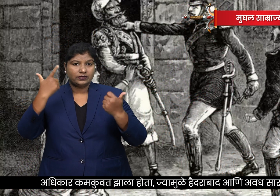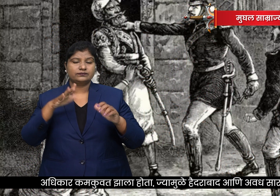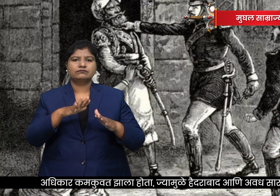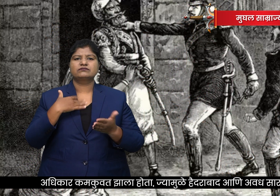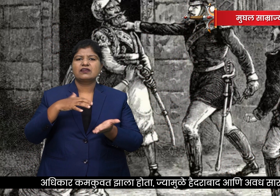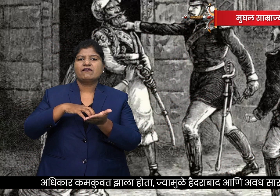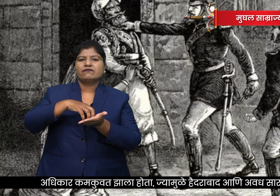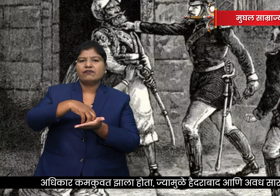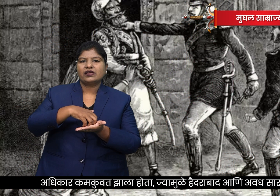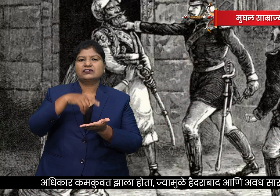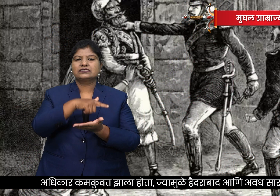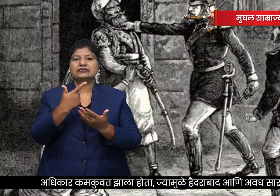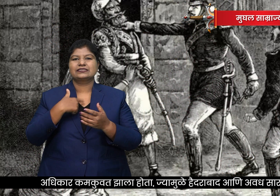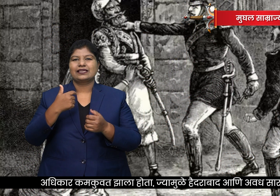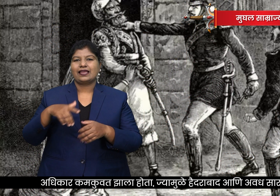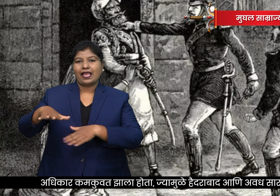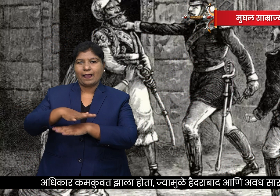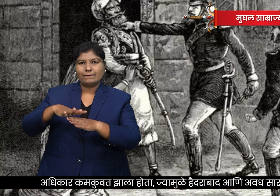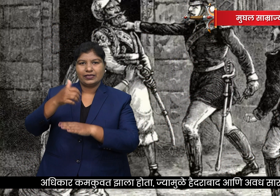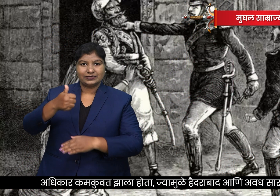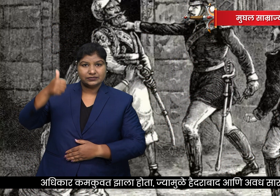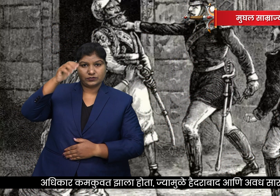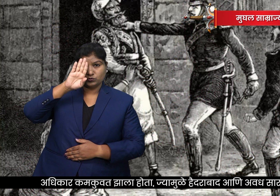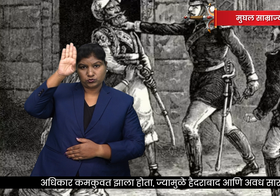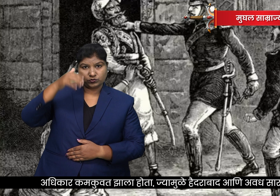होता, ज्यामुळे हैदराबाद आणि अवघ